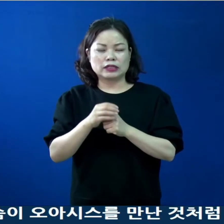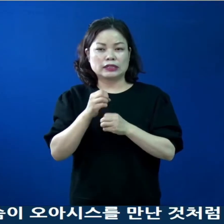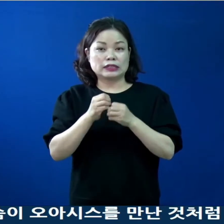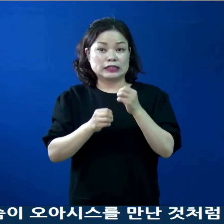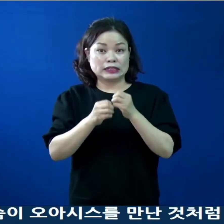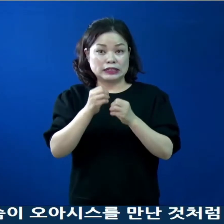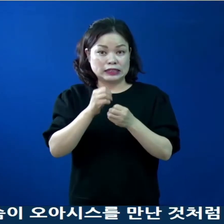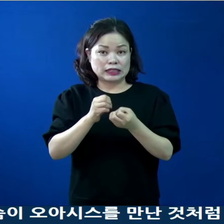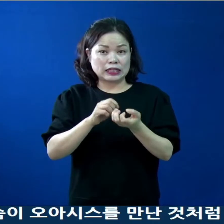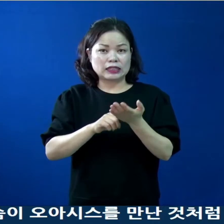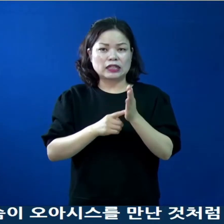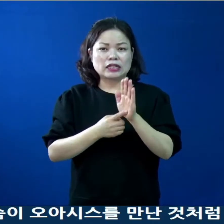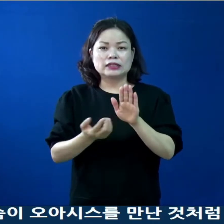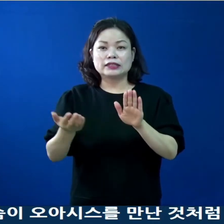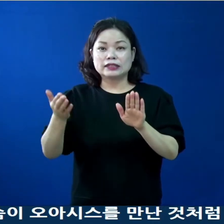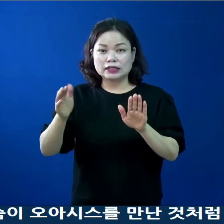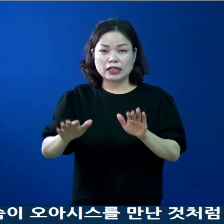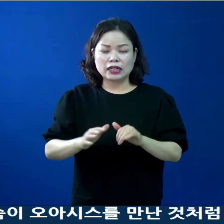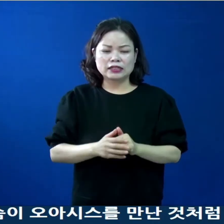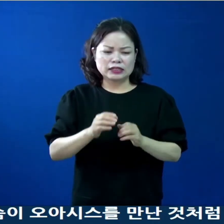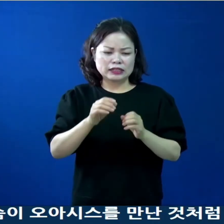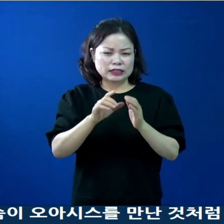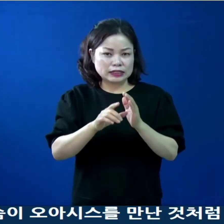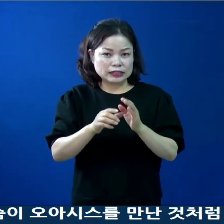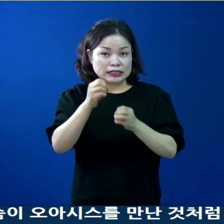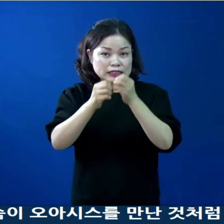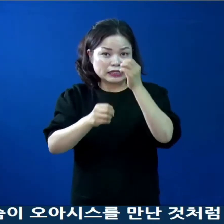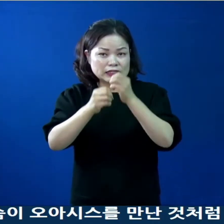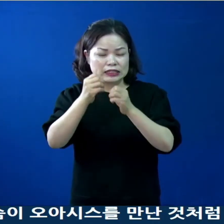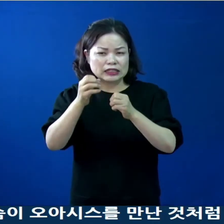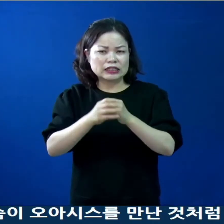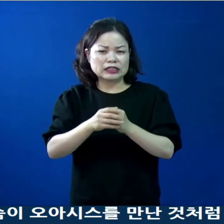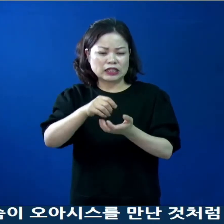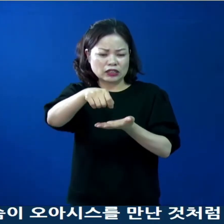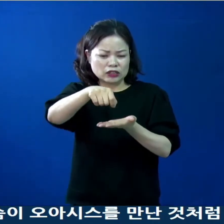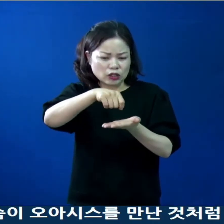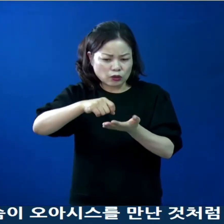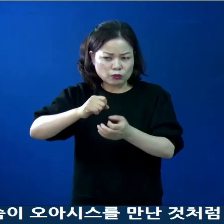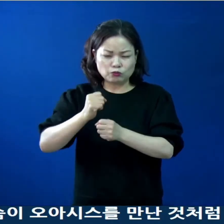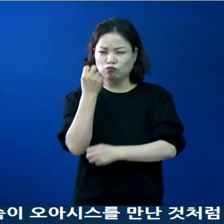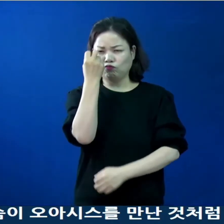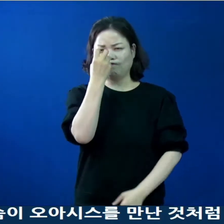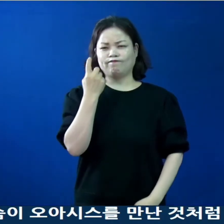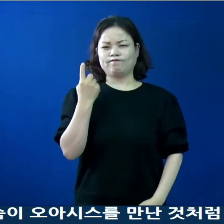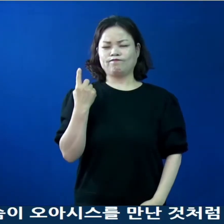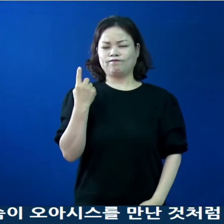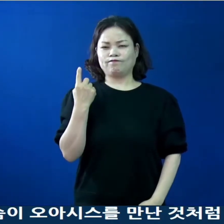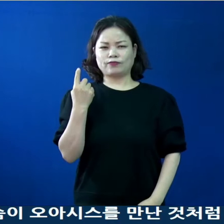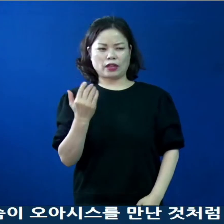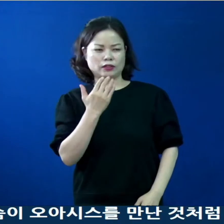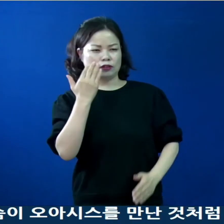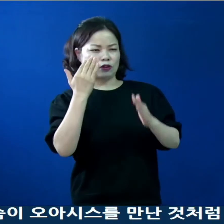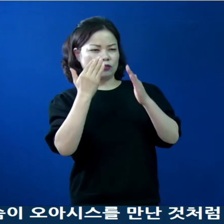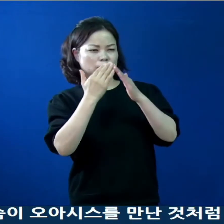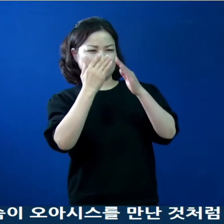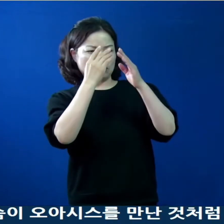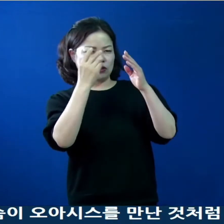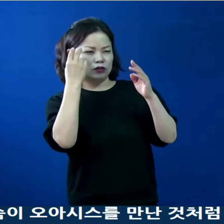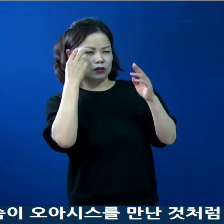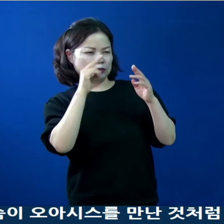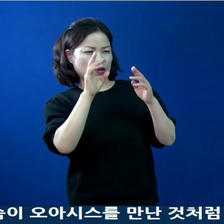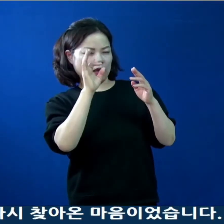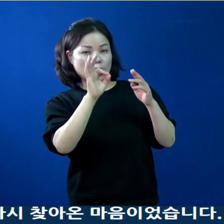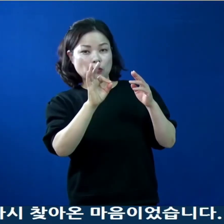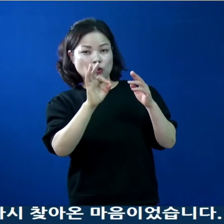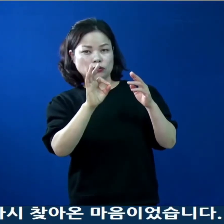불리고 있습니다. 이 시는 첫째, 저자가 성전 문지기로 있으면서 성전을 바라보면서 하나님께 올려드린